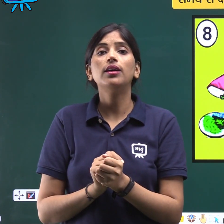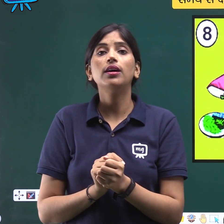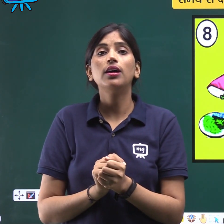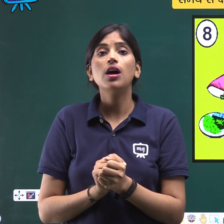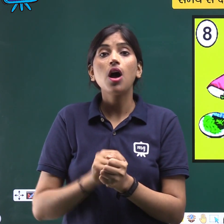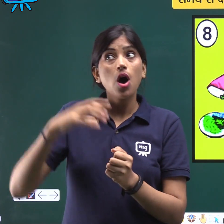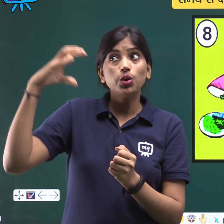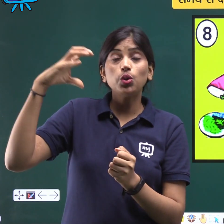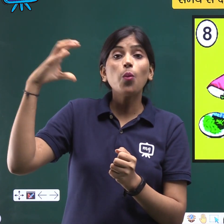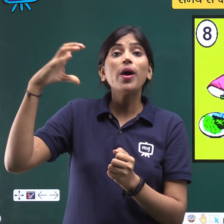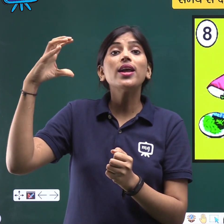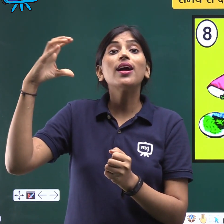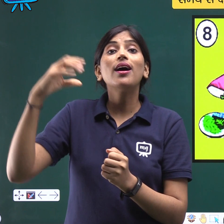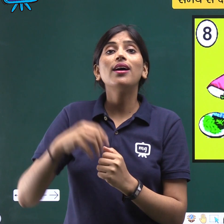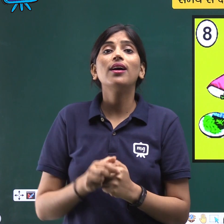दोपहर का